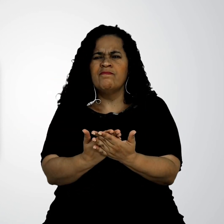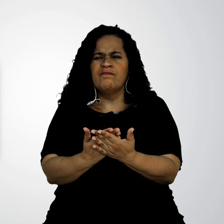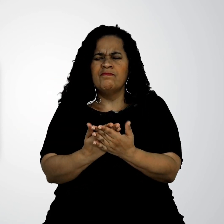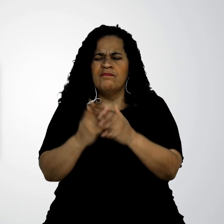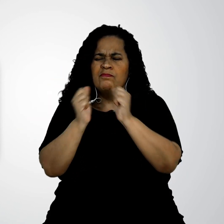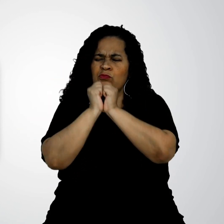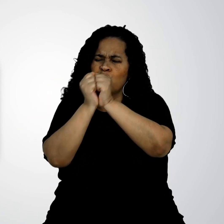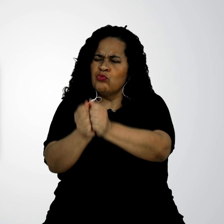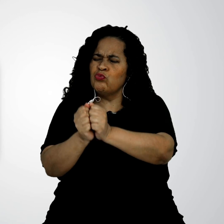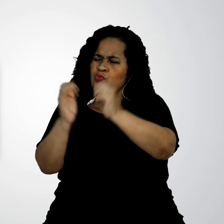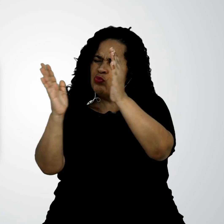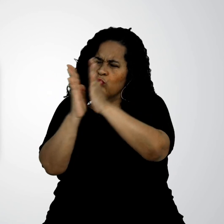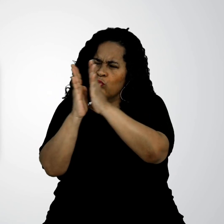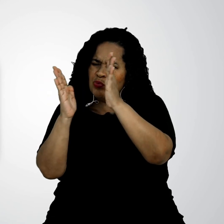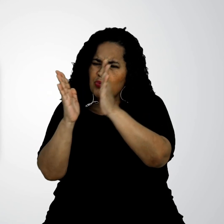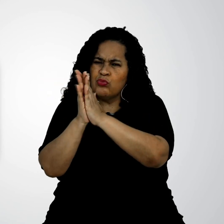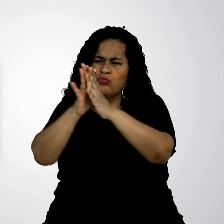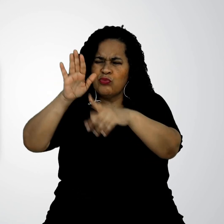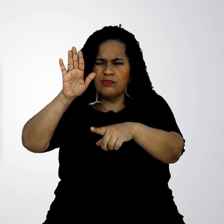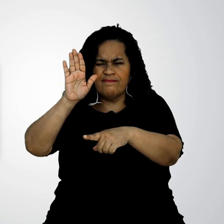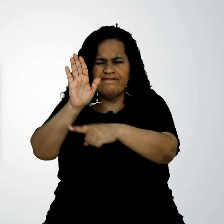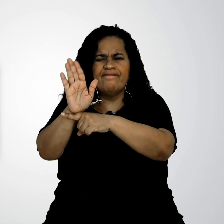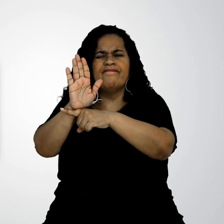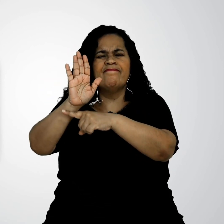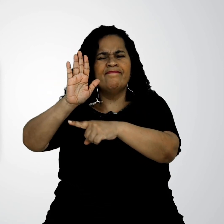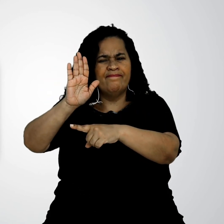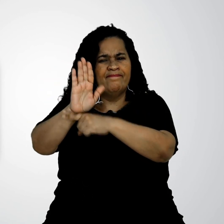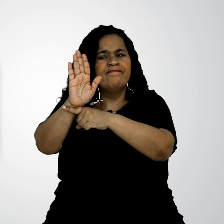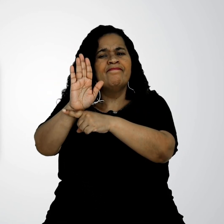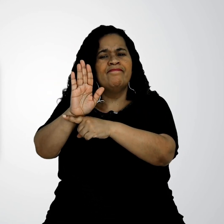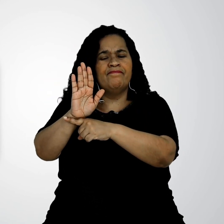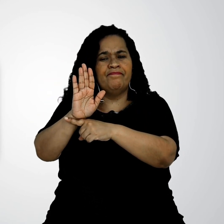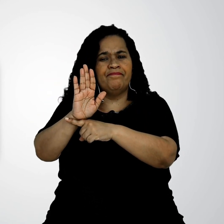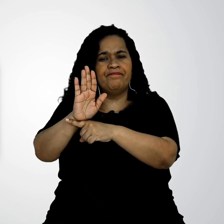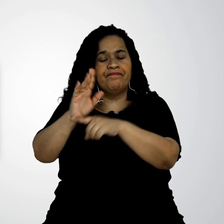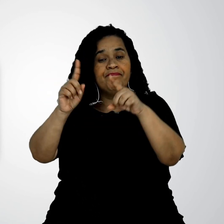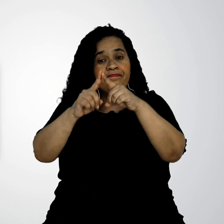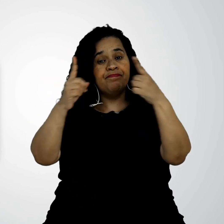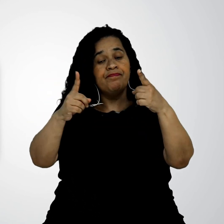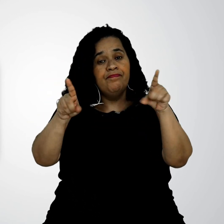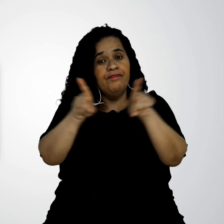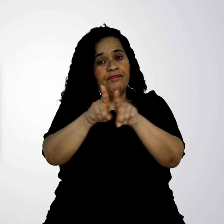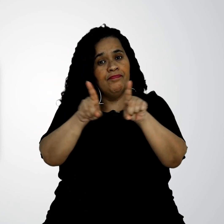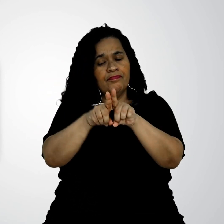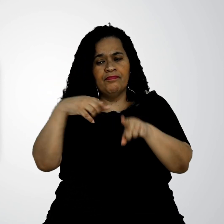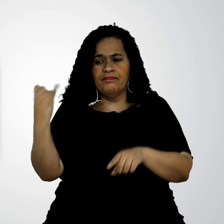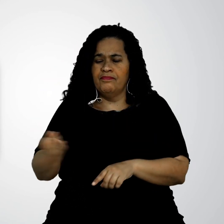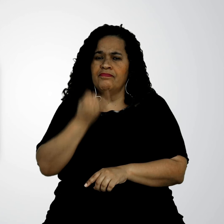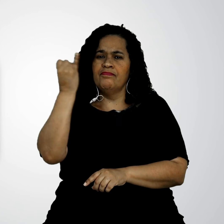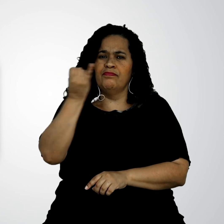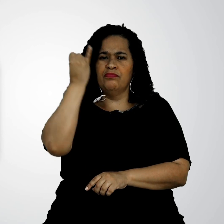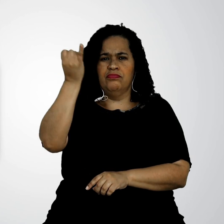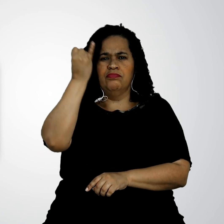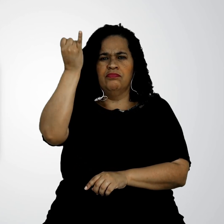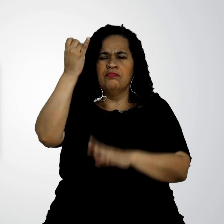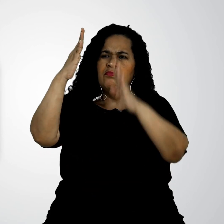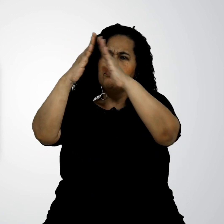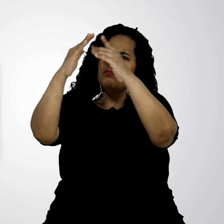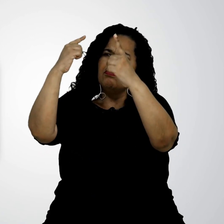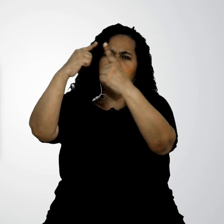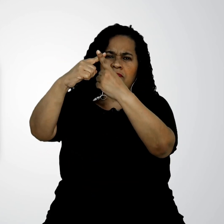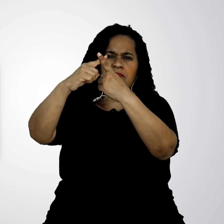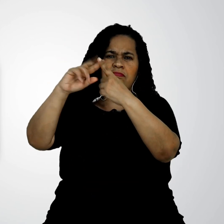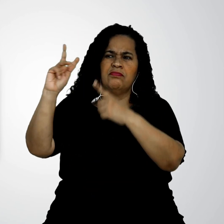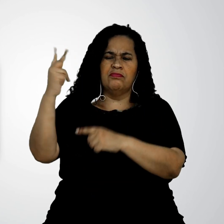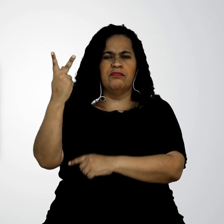com você, que possa ajudar você a ter esse redirecionamento. Mas eu acho que o mais importante aqui é a relação da igreja mesmo com a